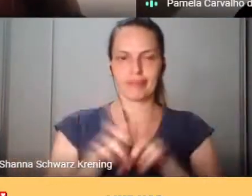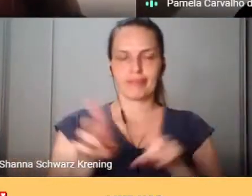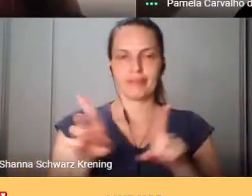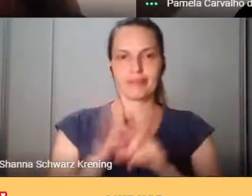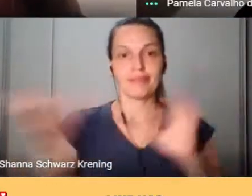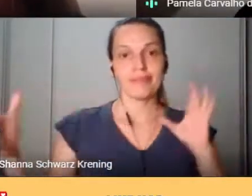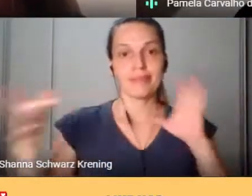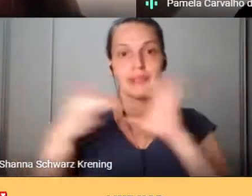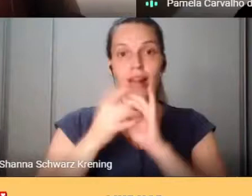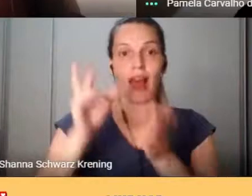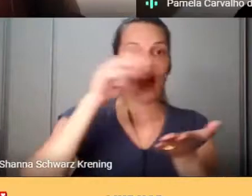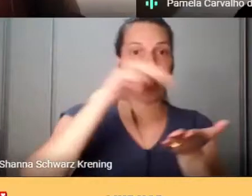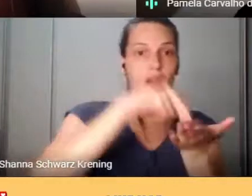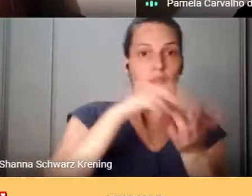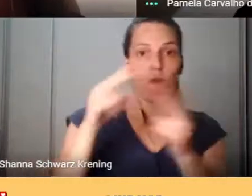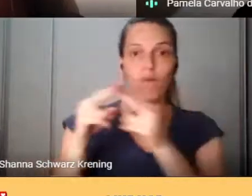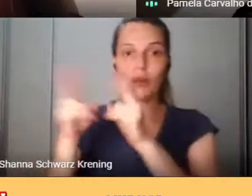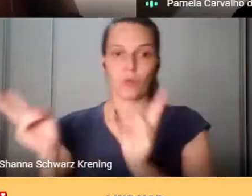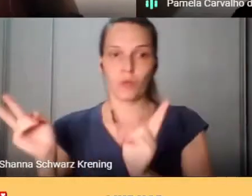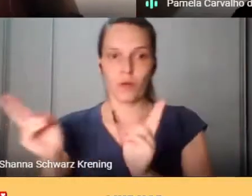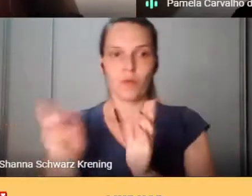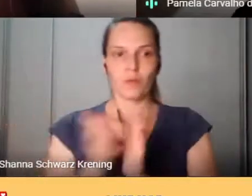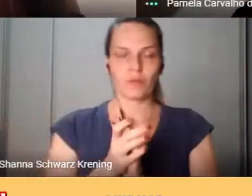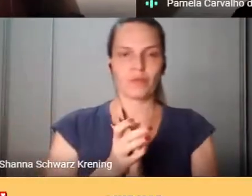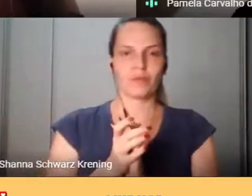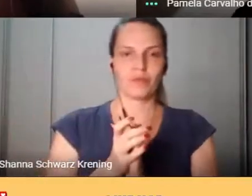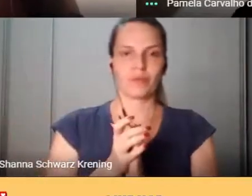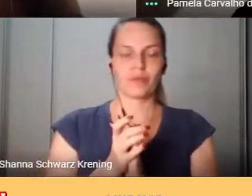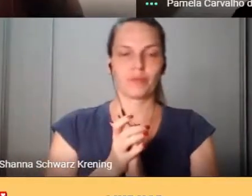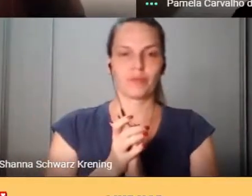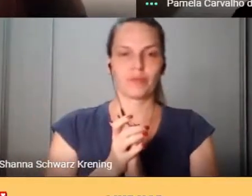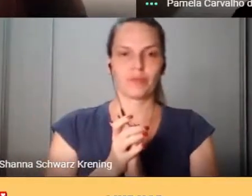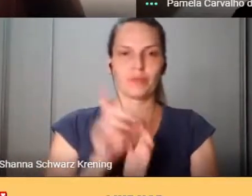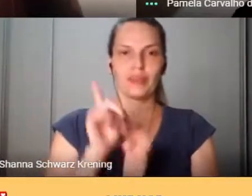virtual, né, Gi, desculpa.